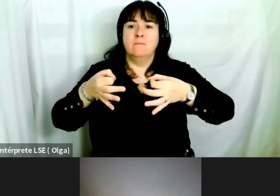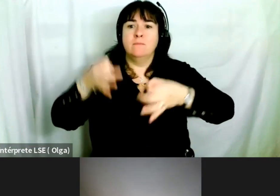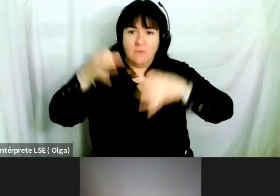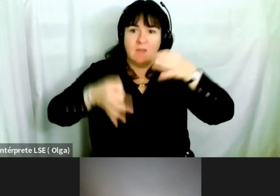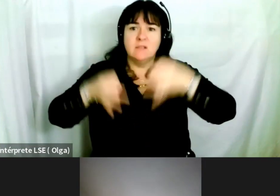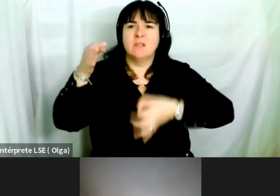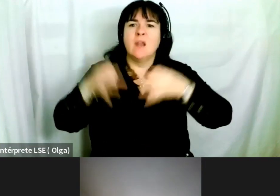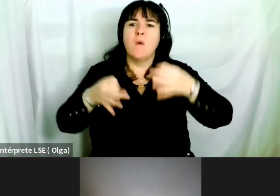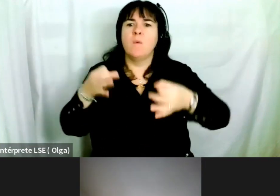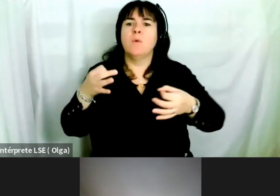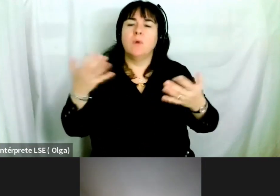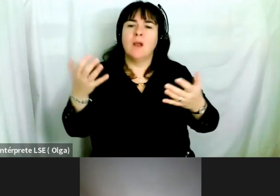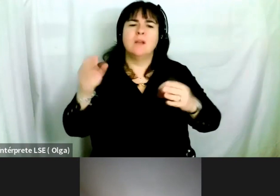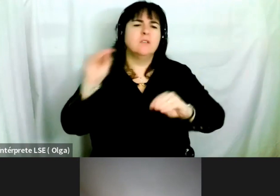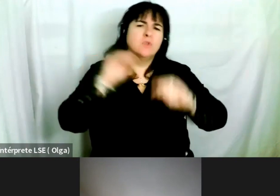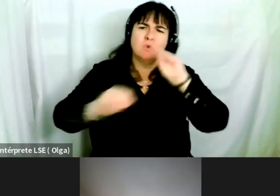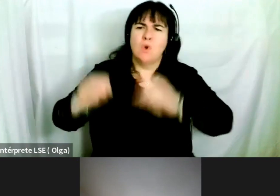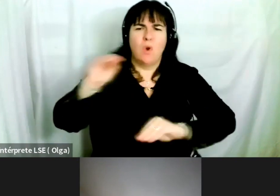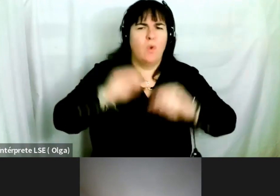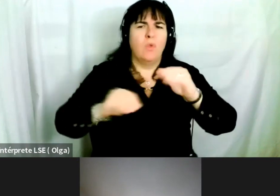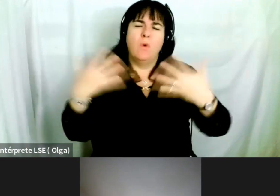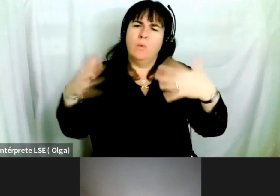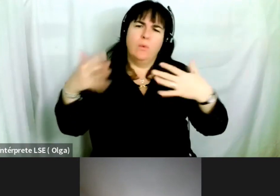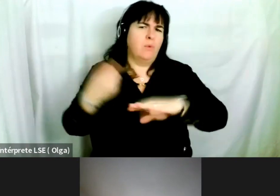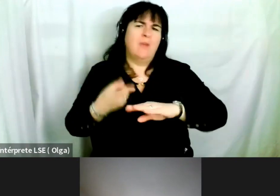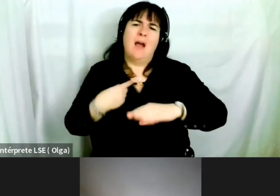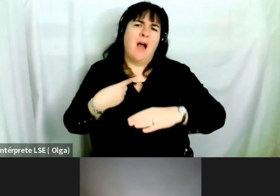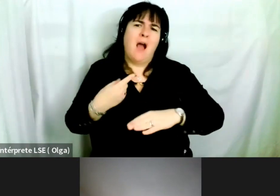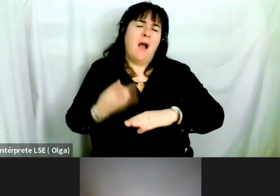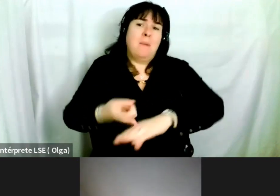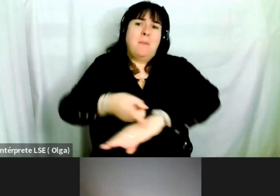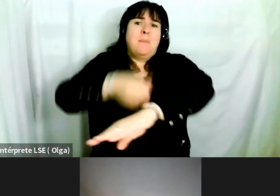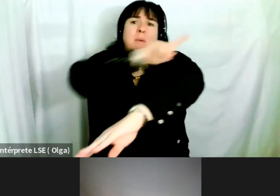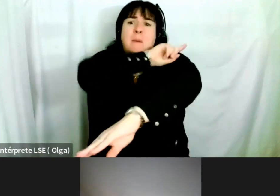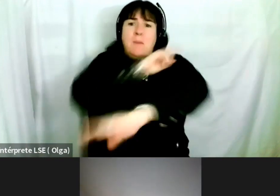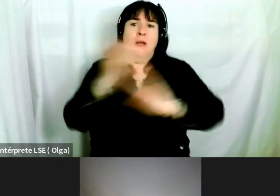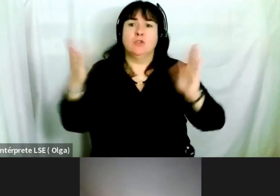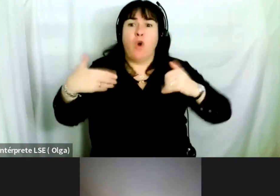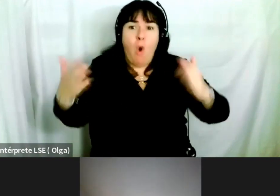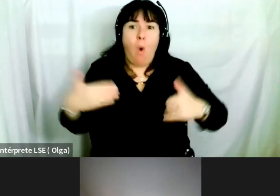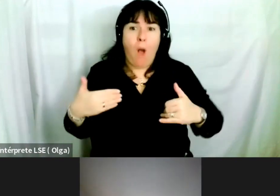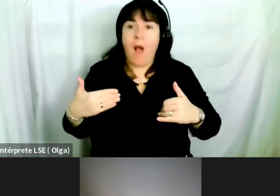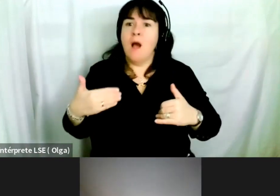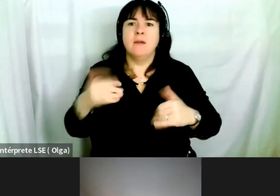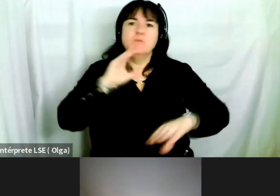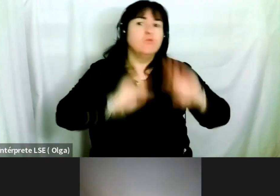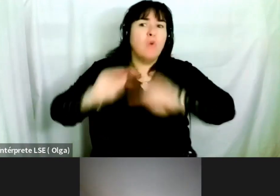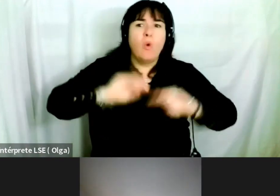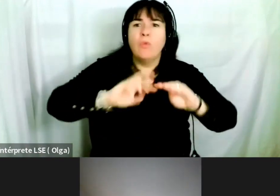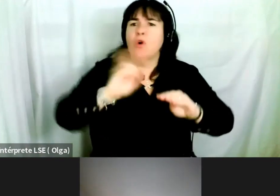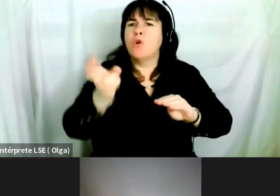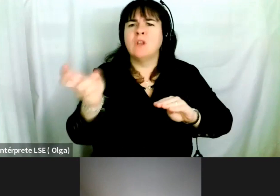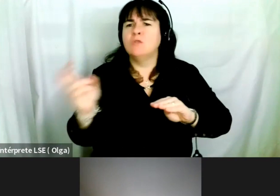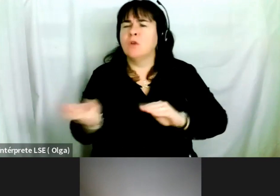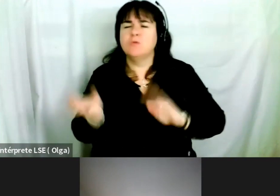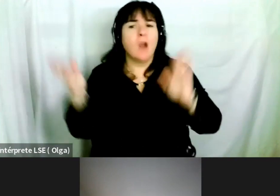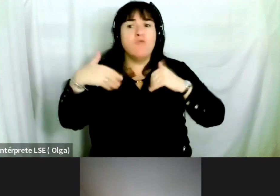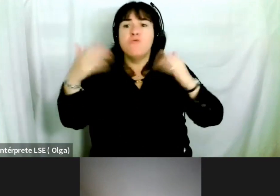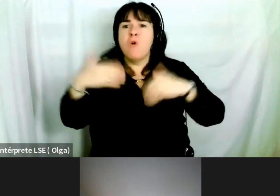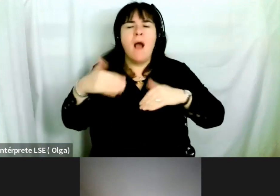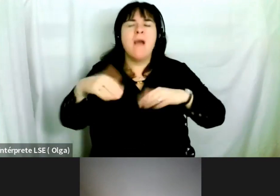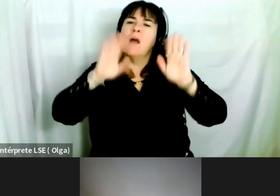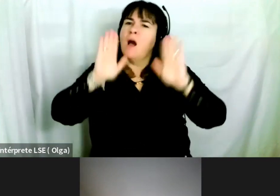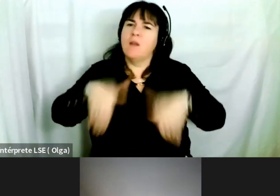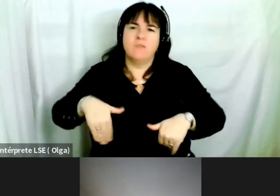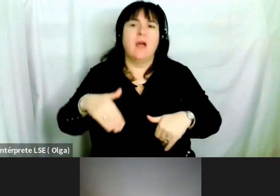solución, digamos, extrema, que es cuando no encontramos ninguna otra manera, no es posible resolverlo de ninguna manera y nos ponemos en